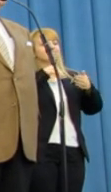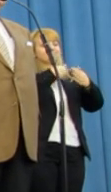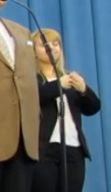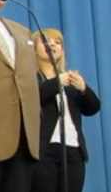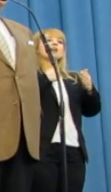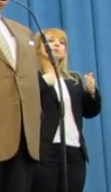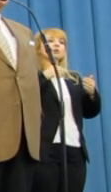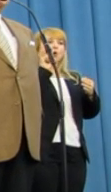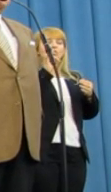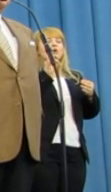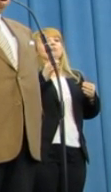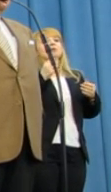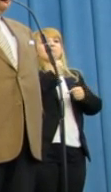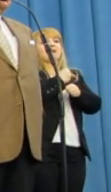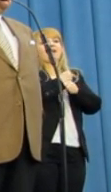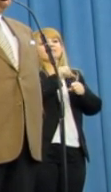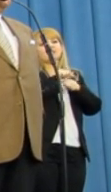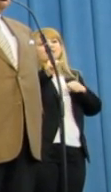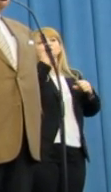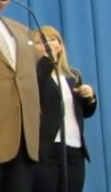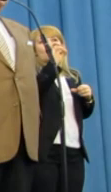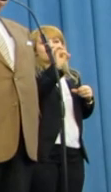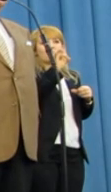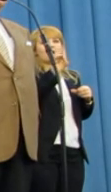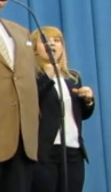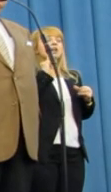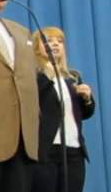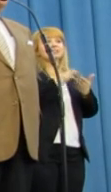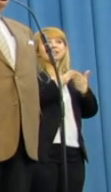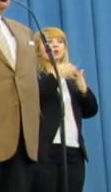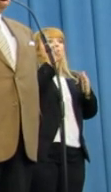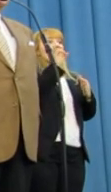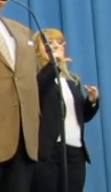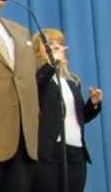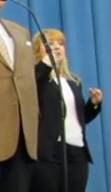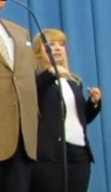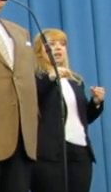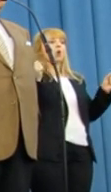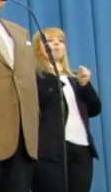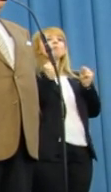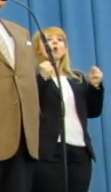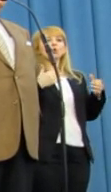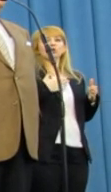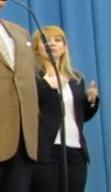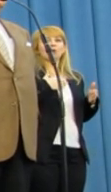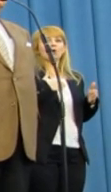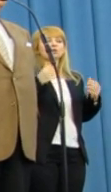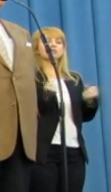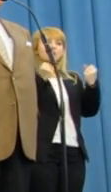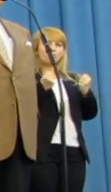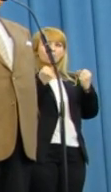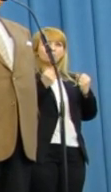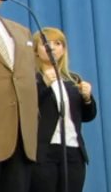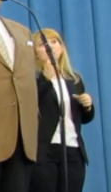dobrze, że oni coraz bardziej się po prostu obawiają mojej działalności. I słusznie, dlatego że ja moją działalność